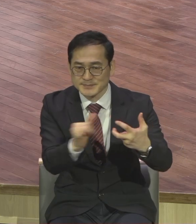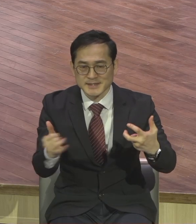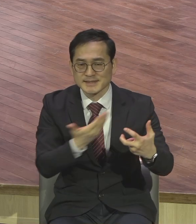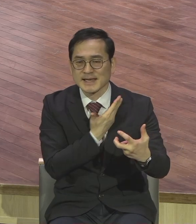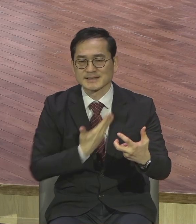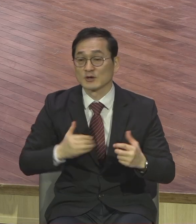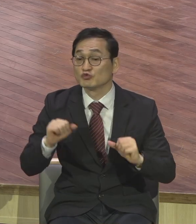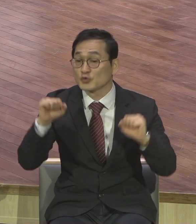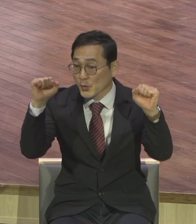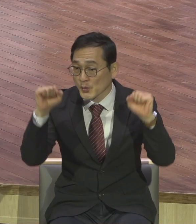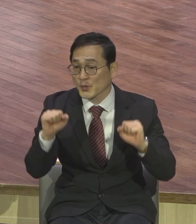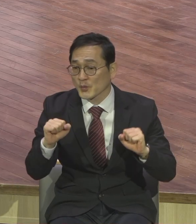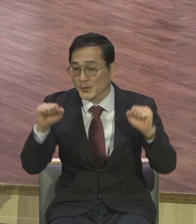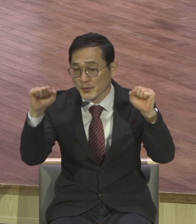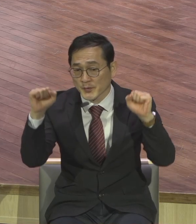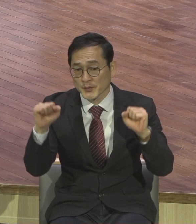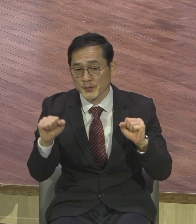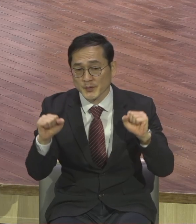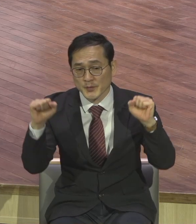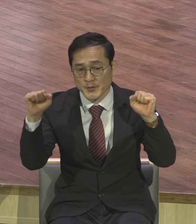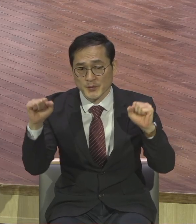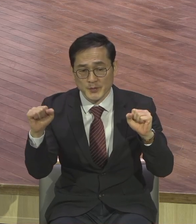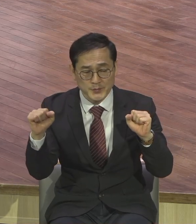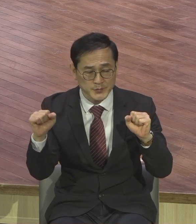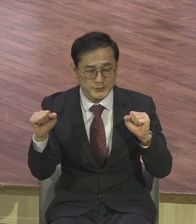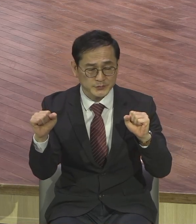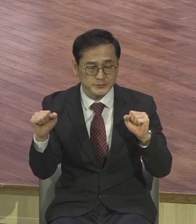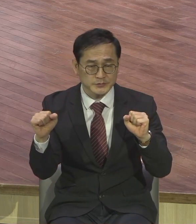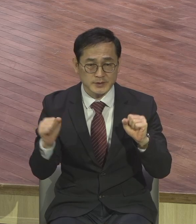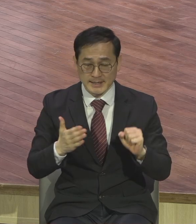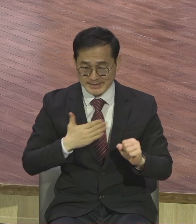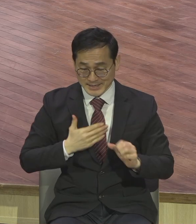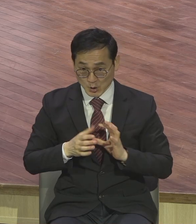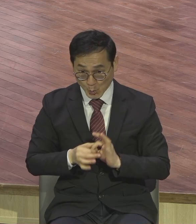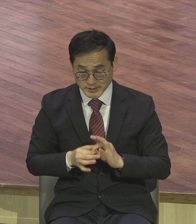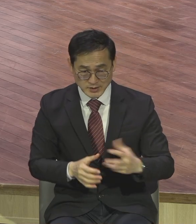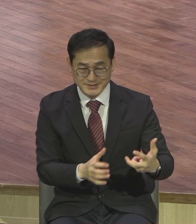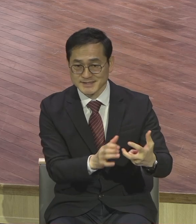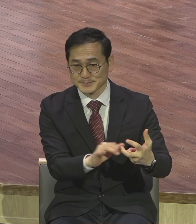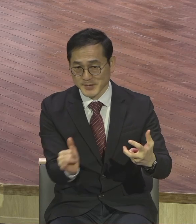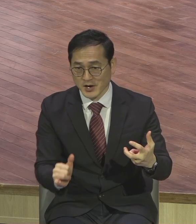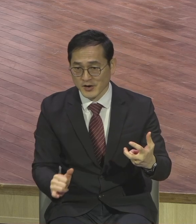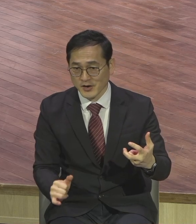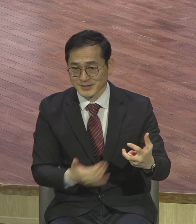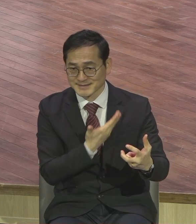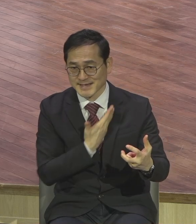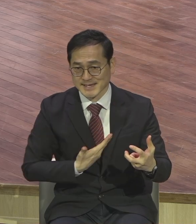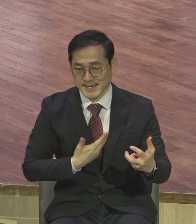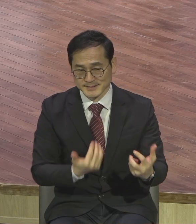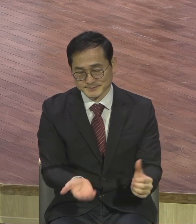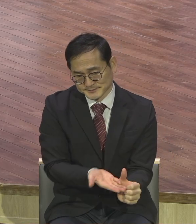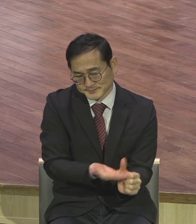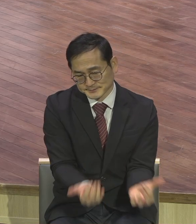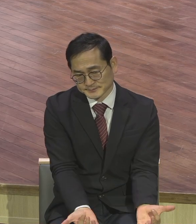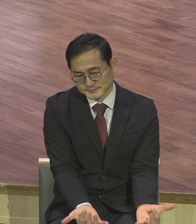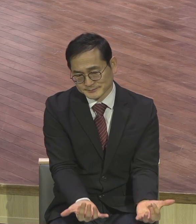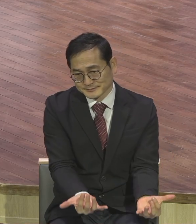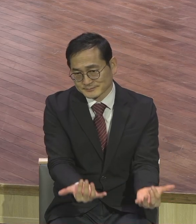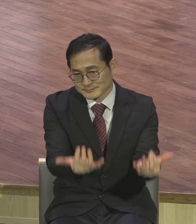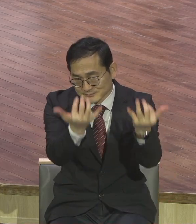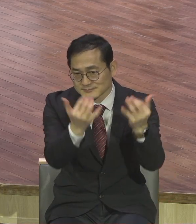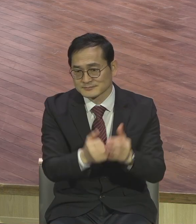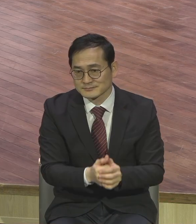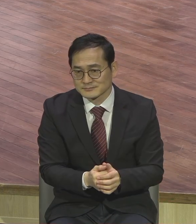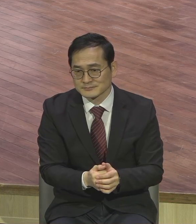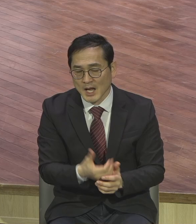제자 운동입니다. 70인 내 나를 통해서 70명을 내가 복음을